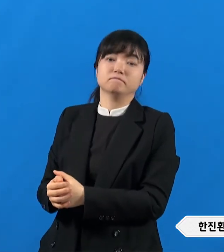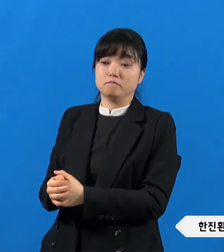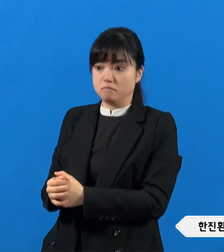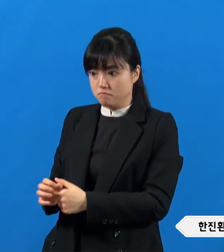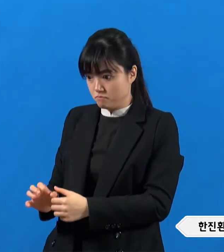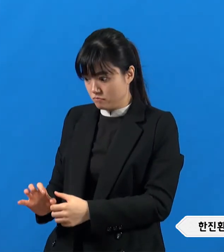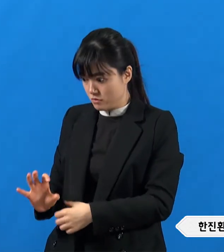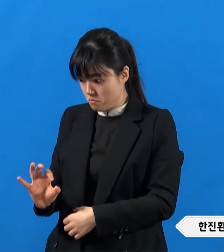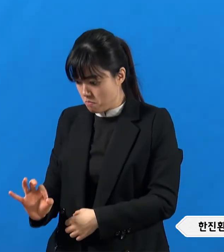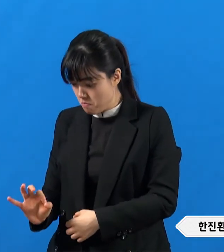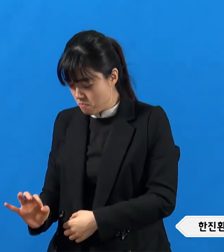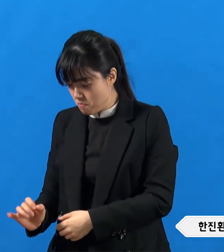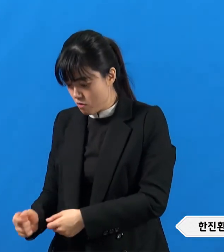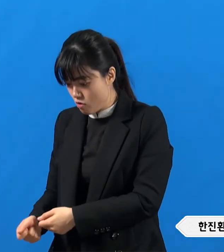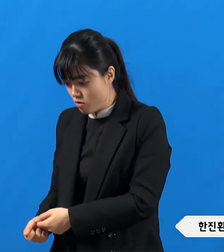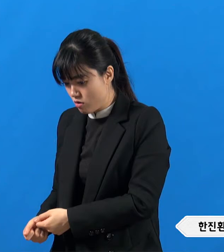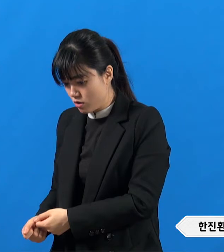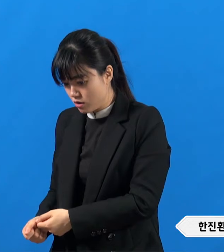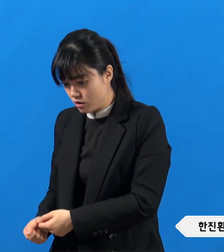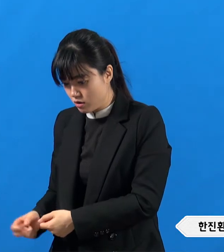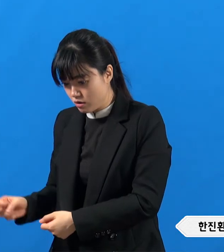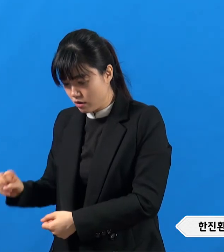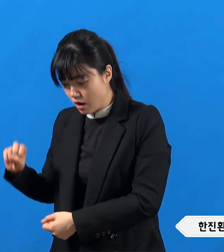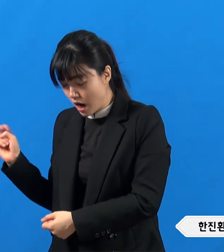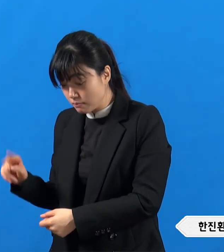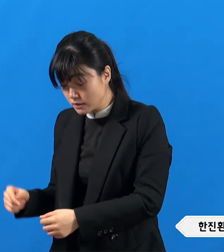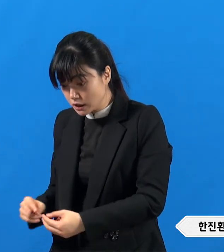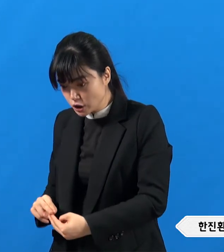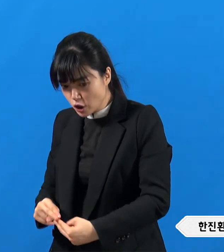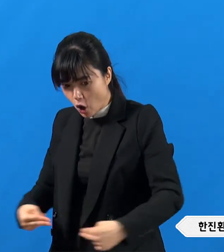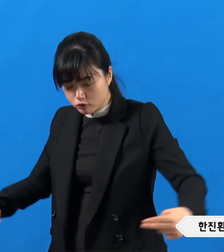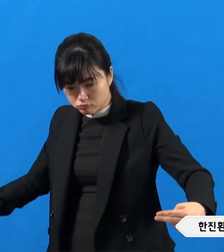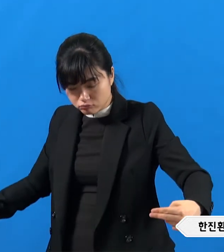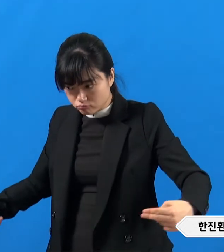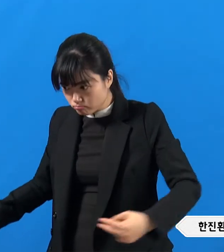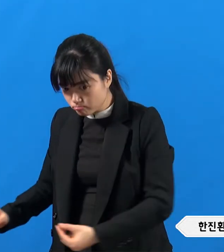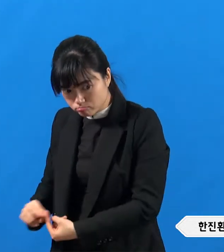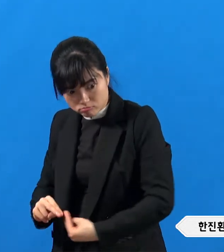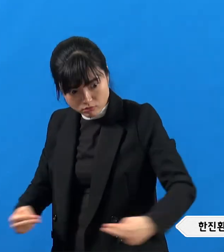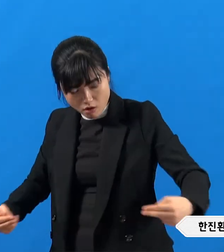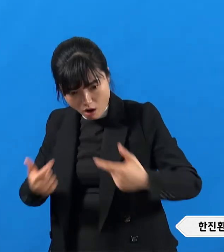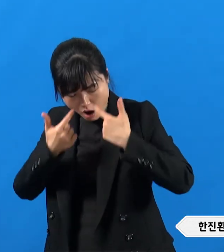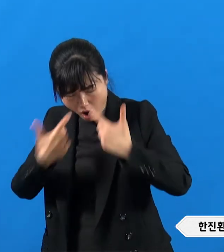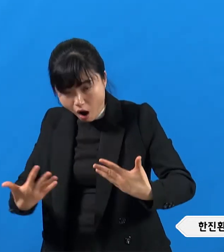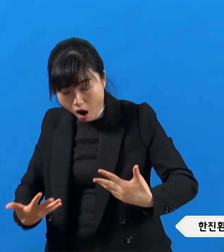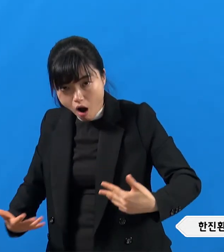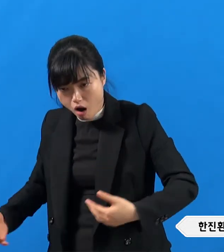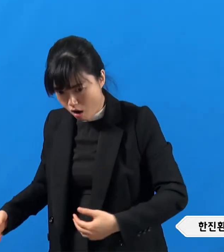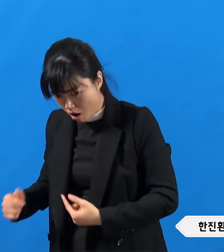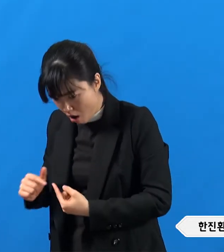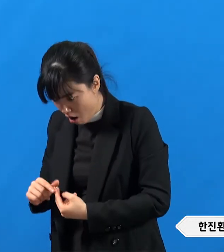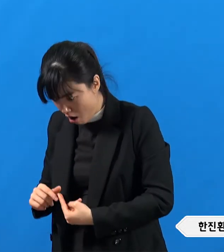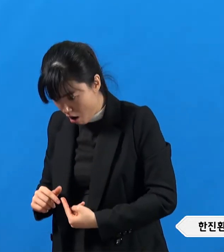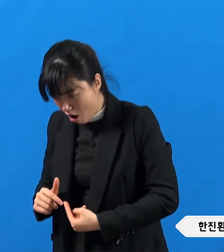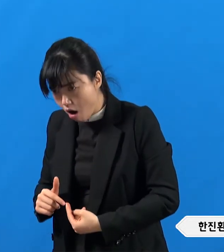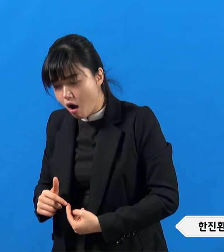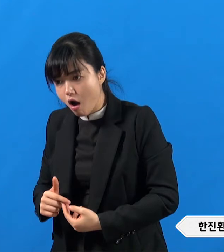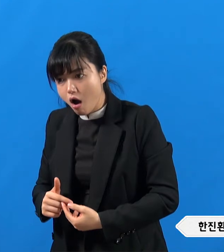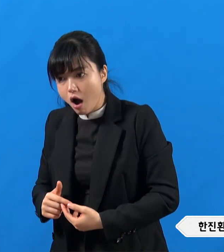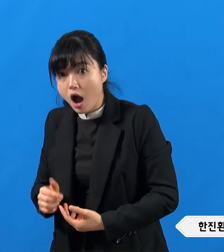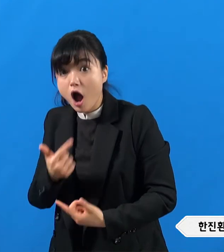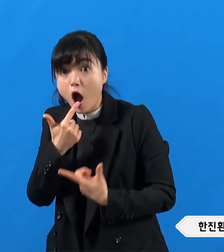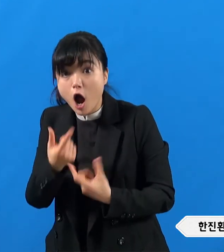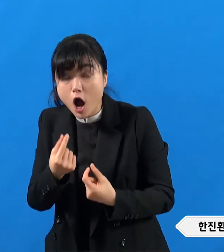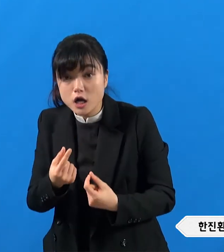볼에서부터 홀컵까지 선이 쫙 보입니다. 얼마나 분명하게 보이든지 마치 밭에